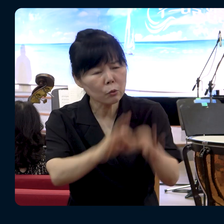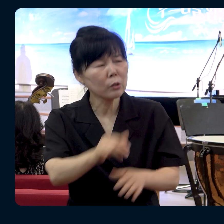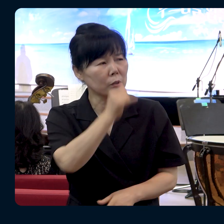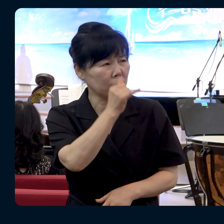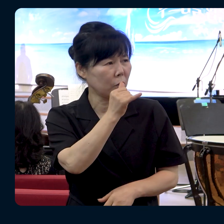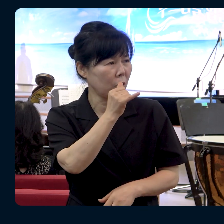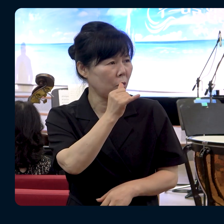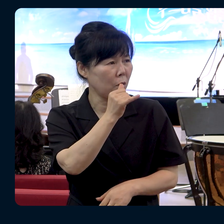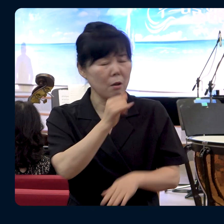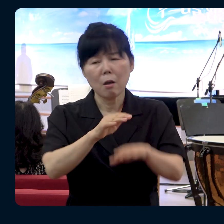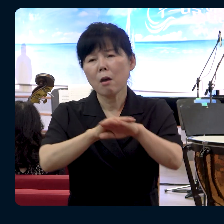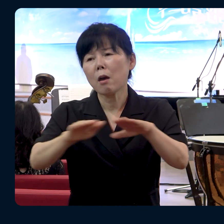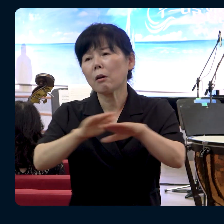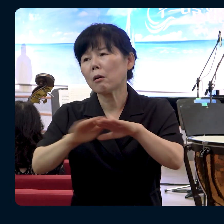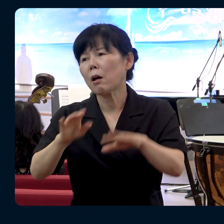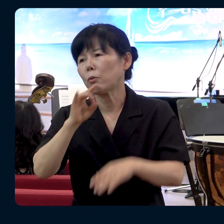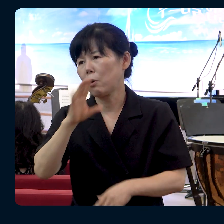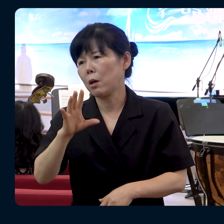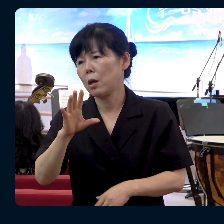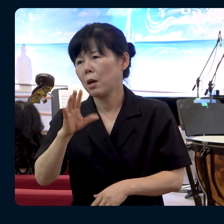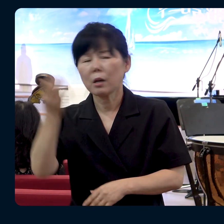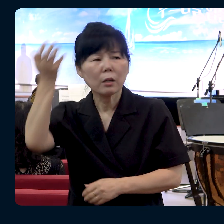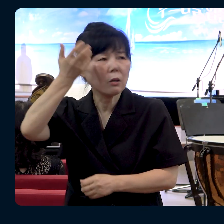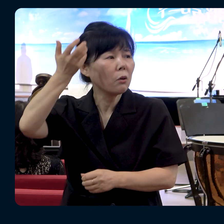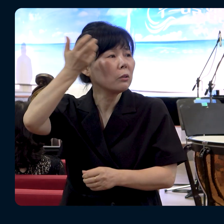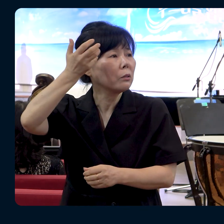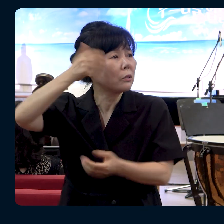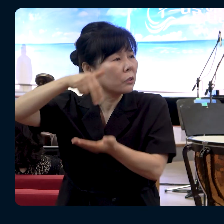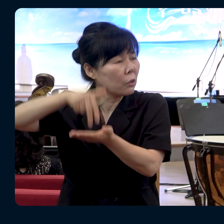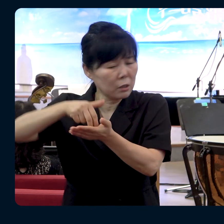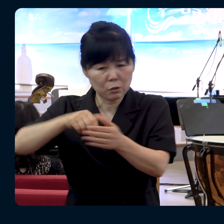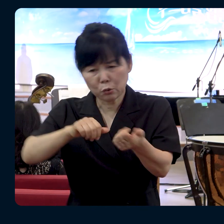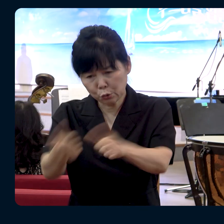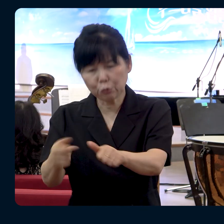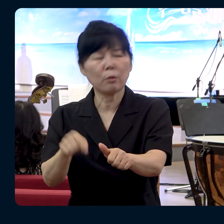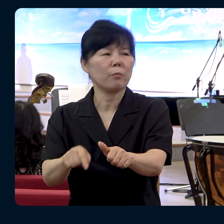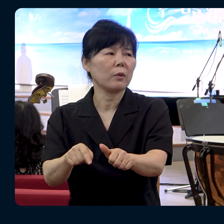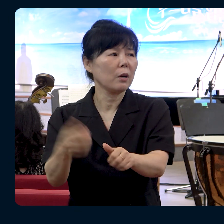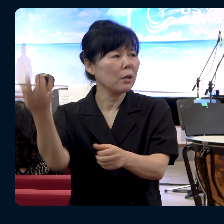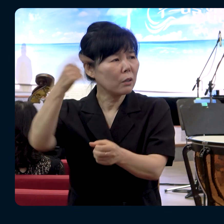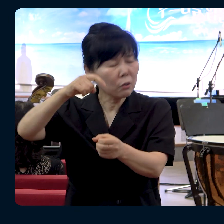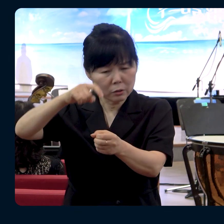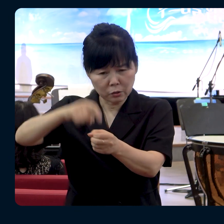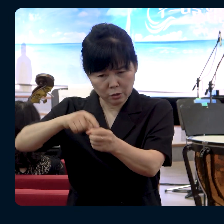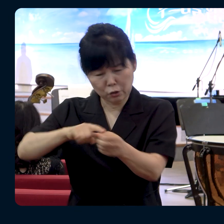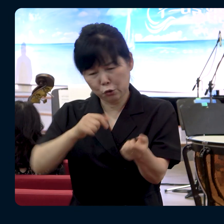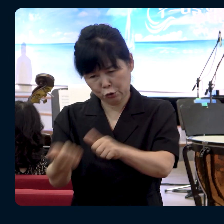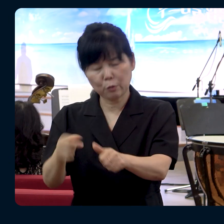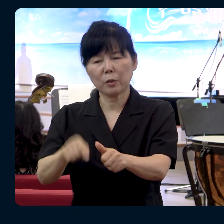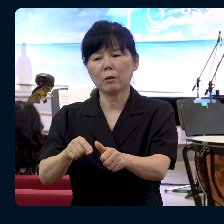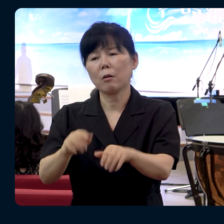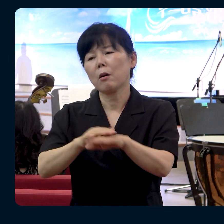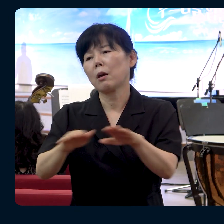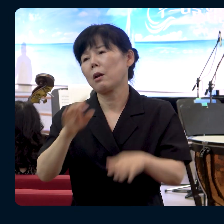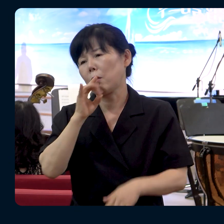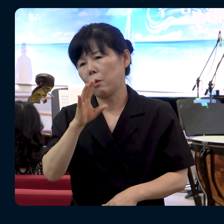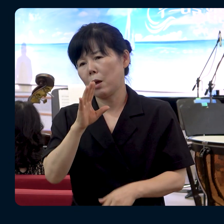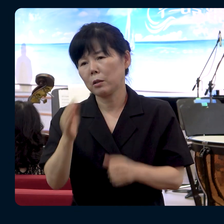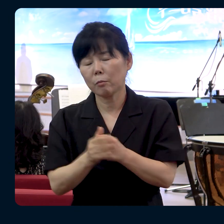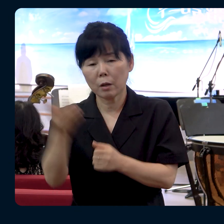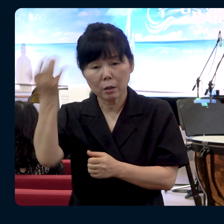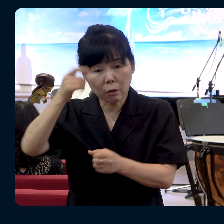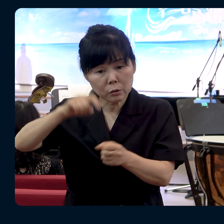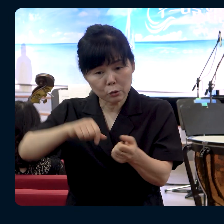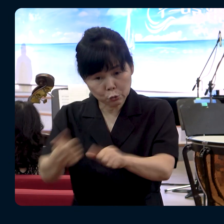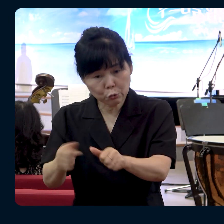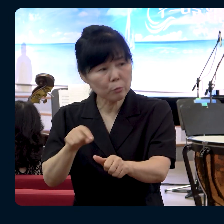있었어요. 영적인 죽음. 그 영적으로 영원히 죽을 수밖에 없는 그 문제. 그 문제를 이제 내가